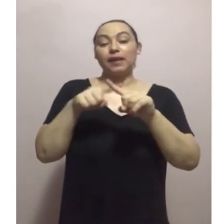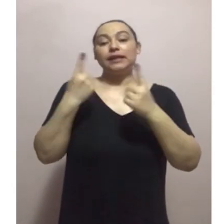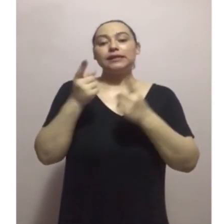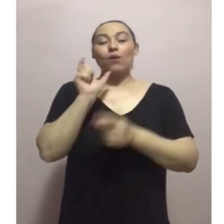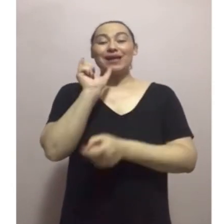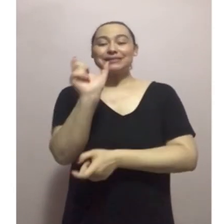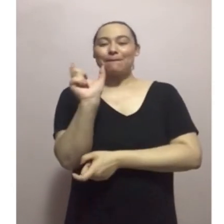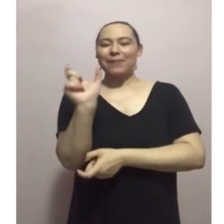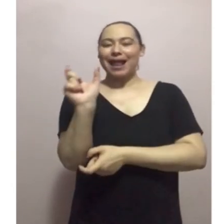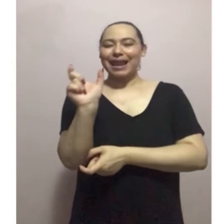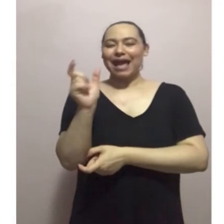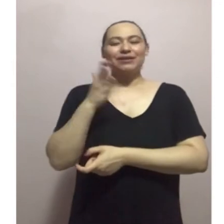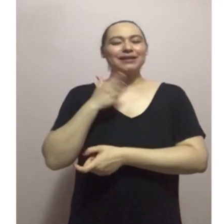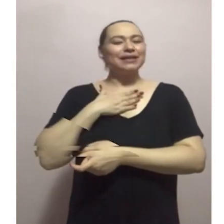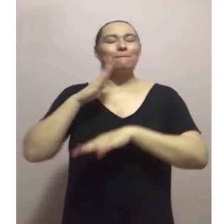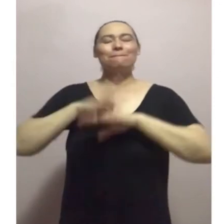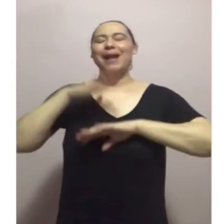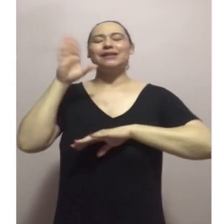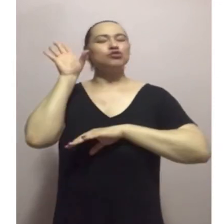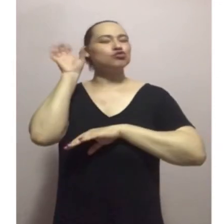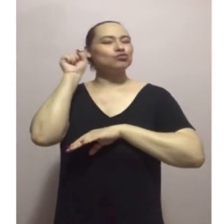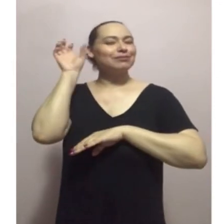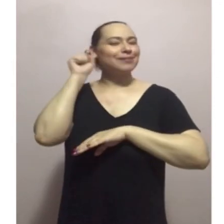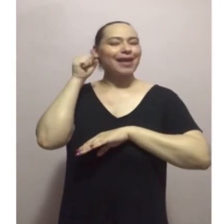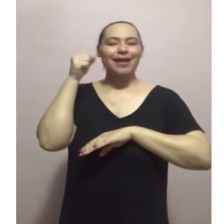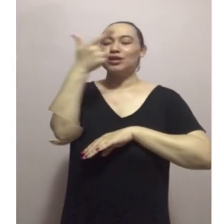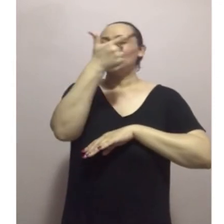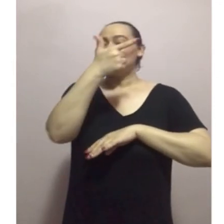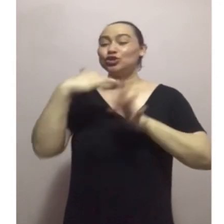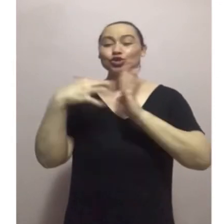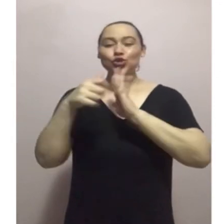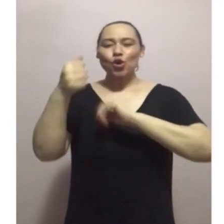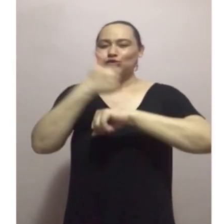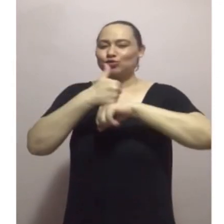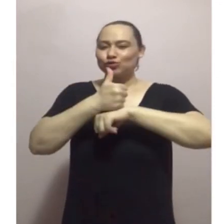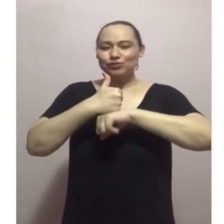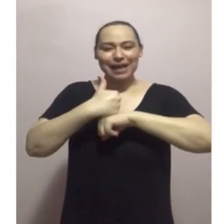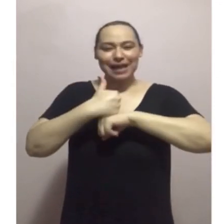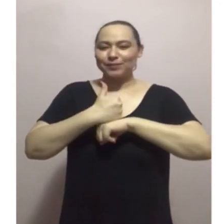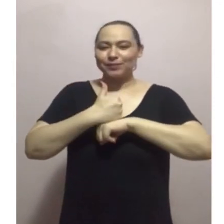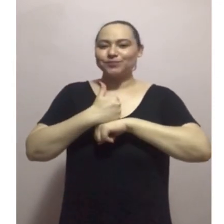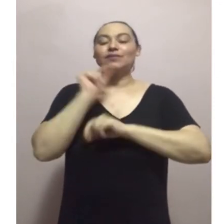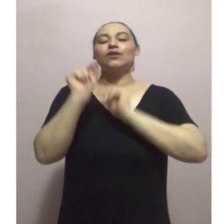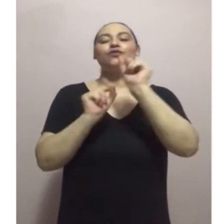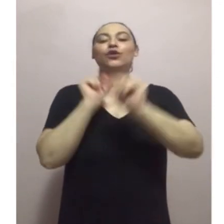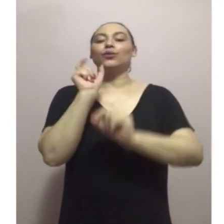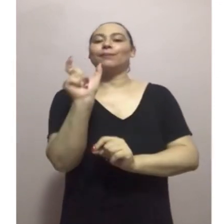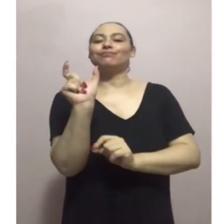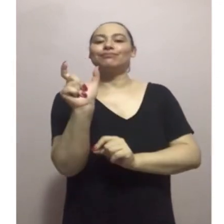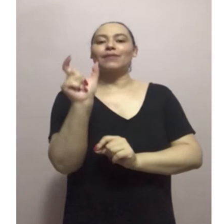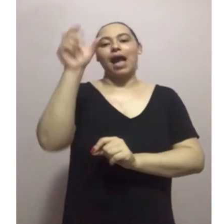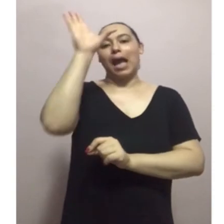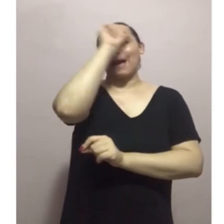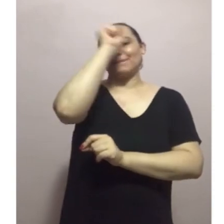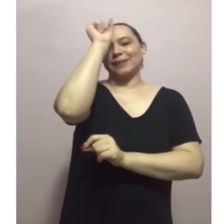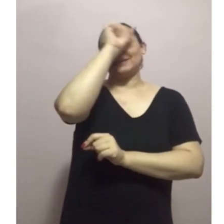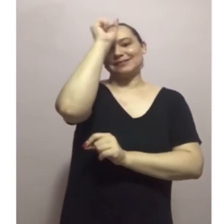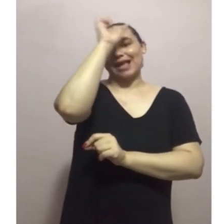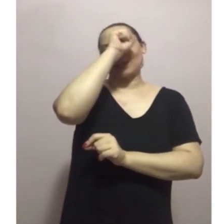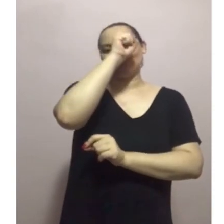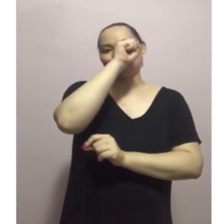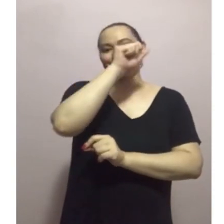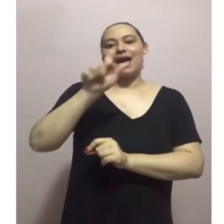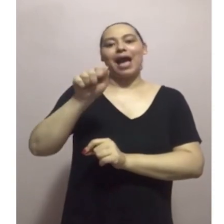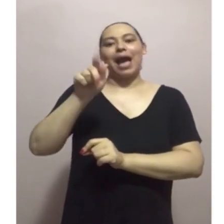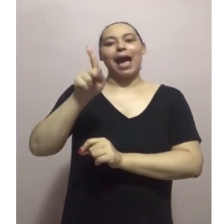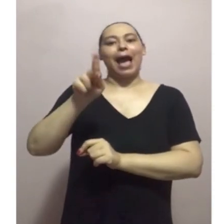que a palavra que eu mais escutei de todos os profissionais envolvidos foi aprendizado, porque o pessoal do